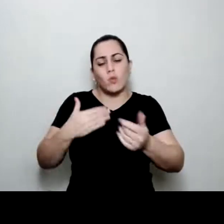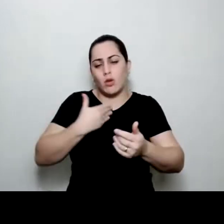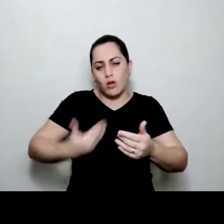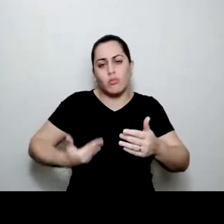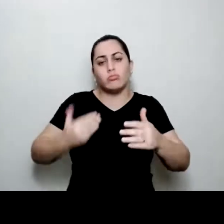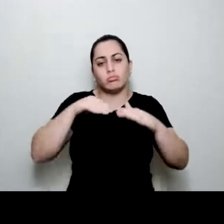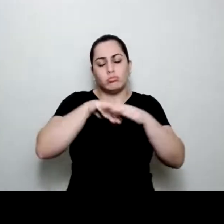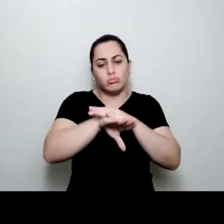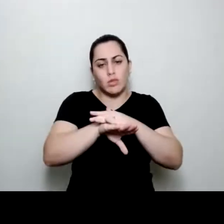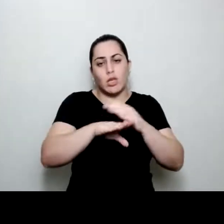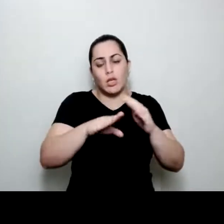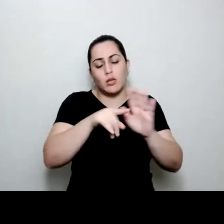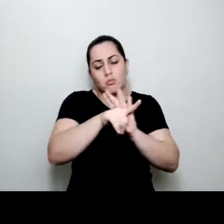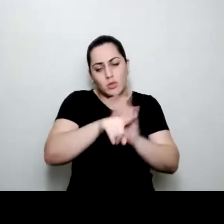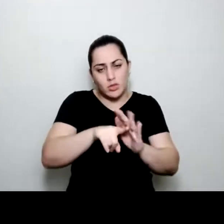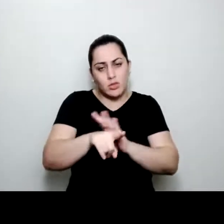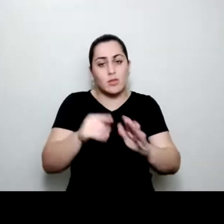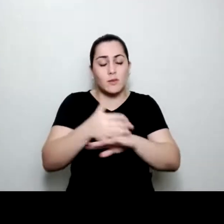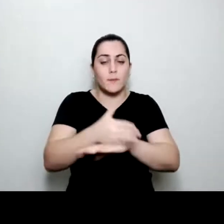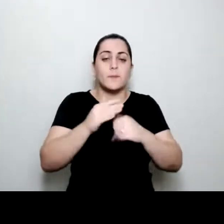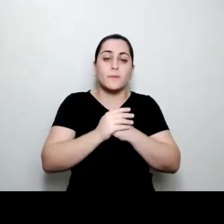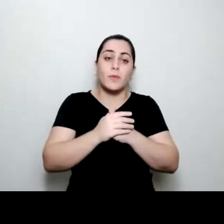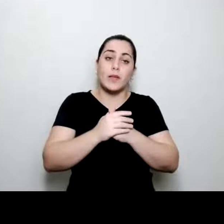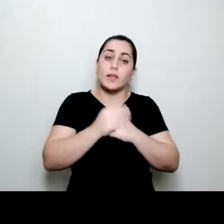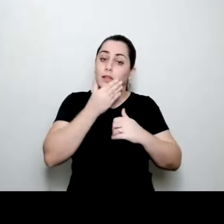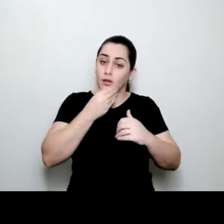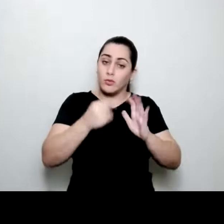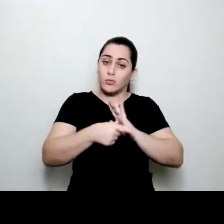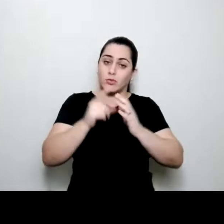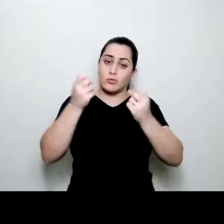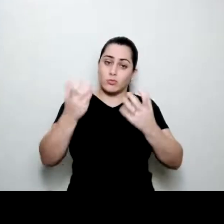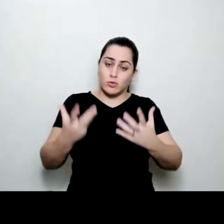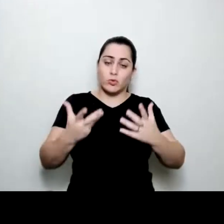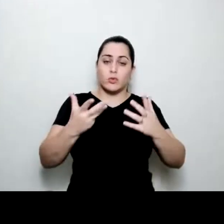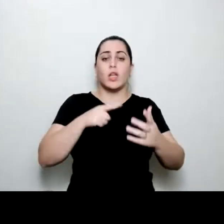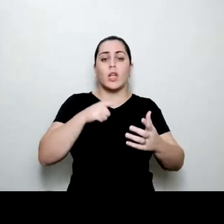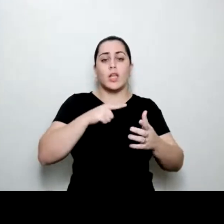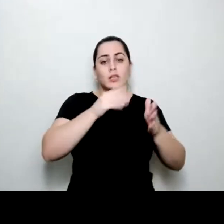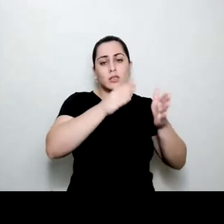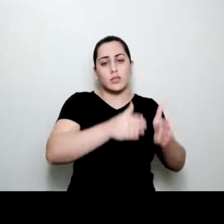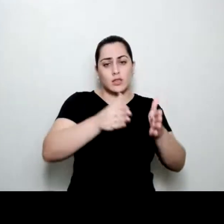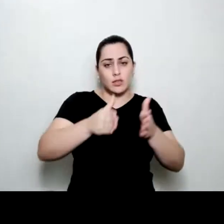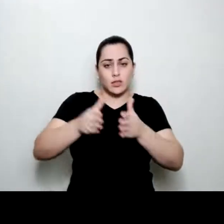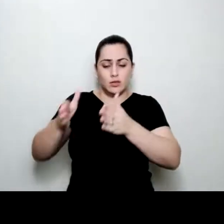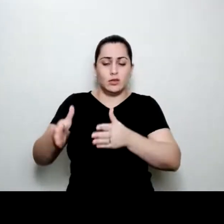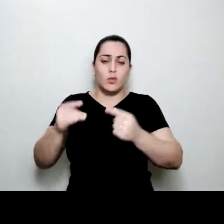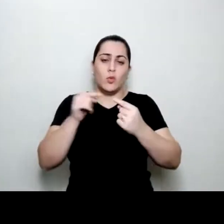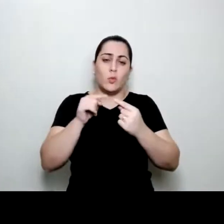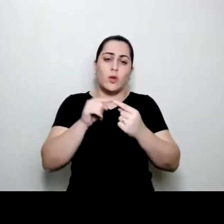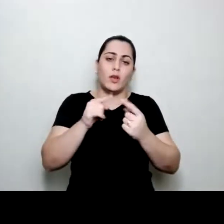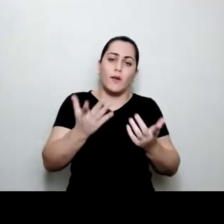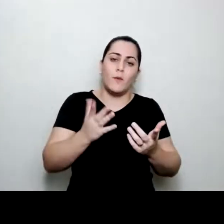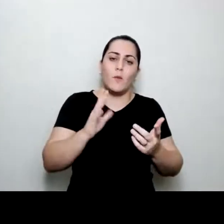Os acervos, como mais uma vez o Sebastião mostrou, estão organizados em torno de sessões, e cada sessão se referindo a um evento